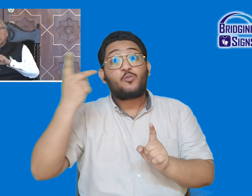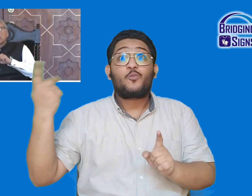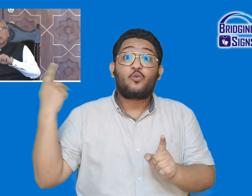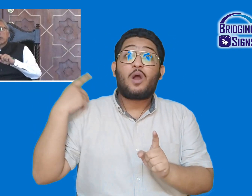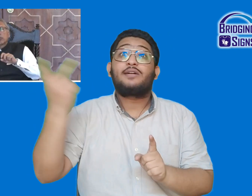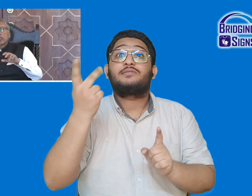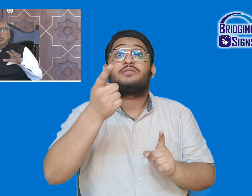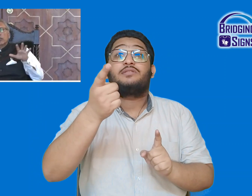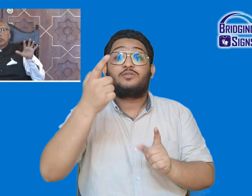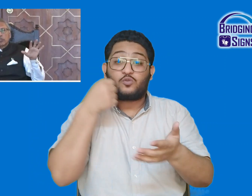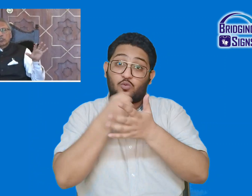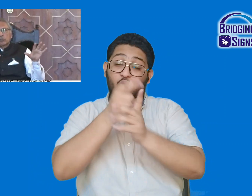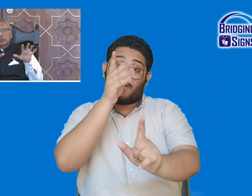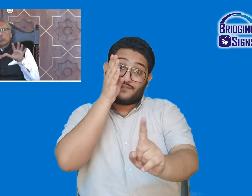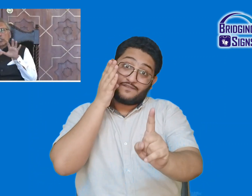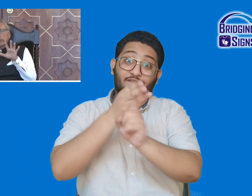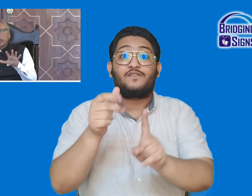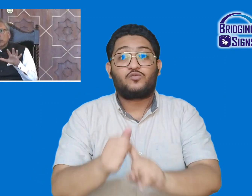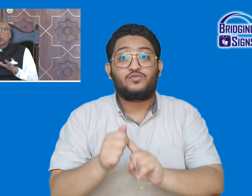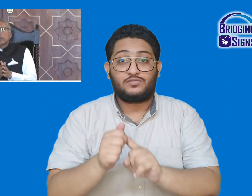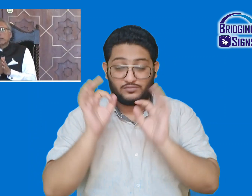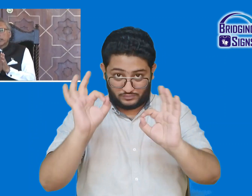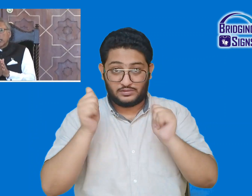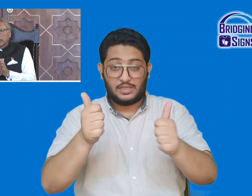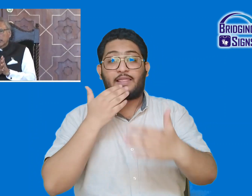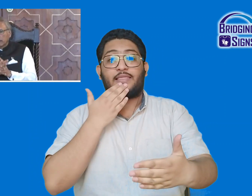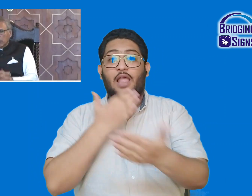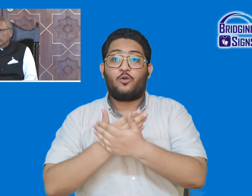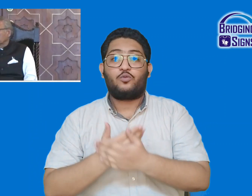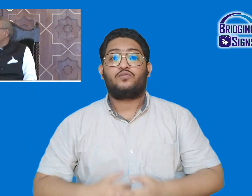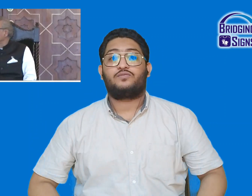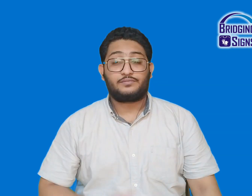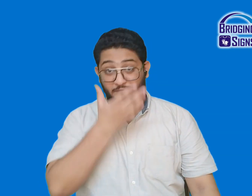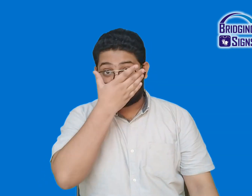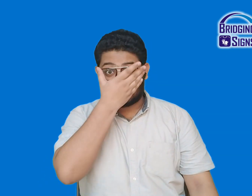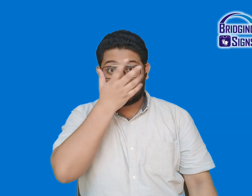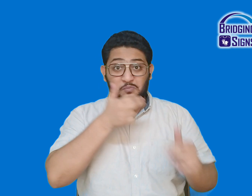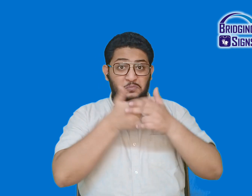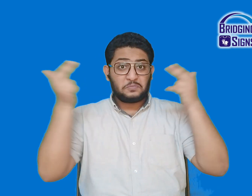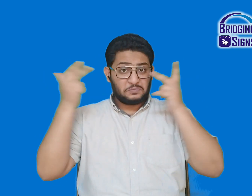گناہ کا مرتکب ہوگی, تو اس میں خود بھی اب احتیاط کریں. بہت شکریہ.